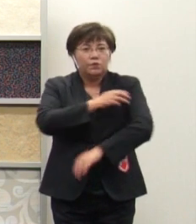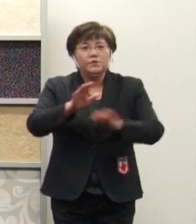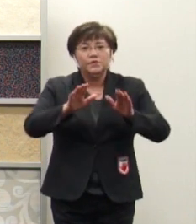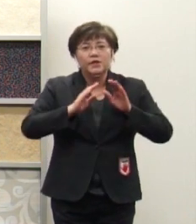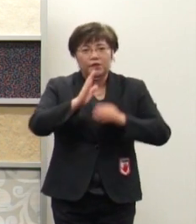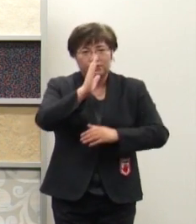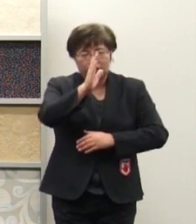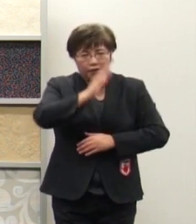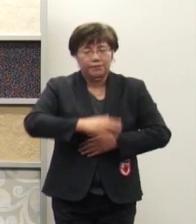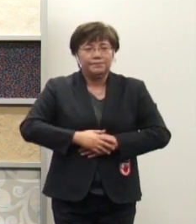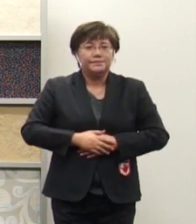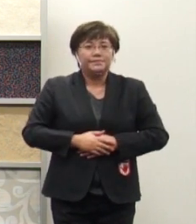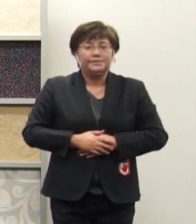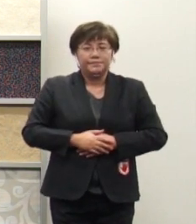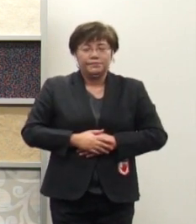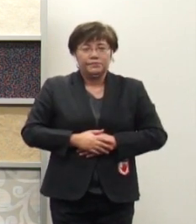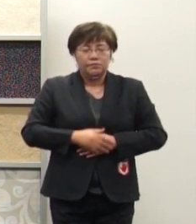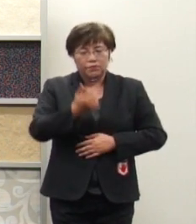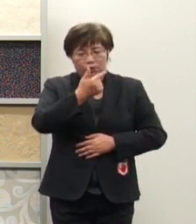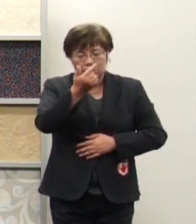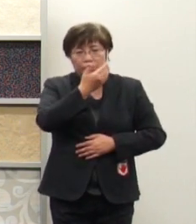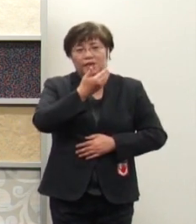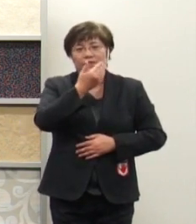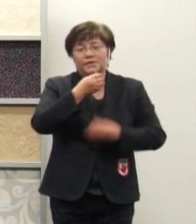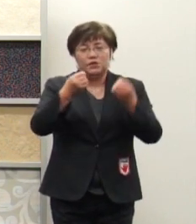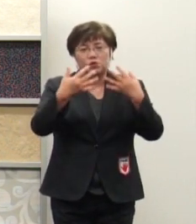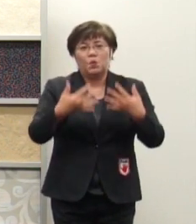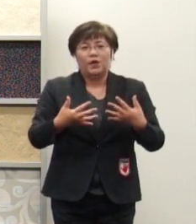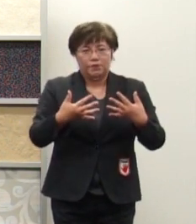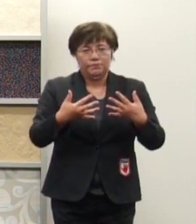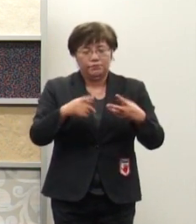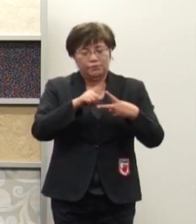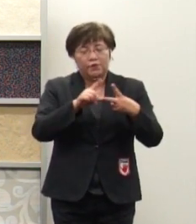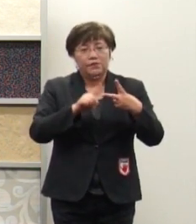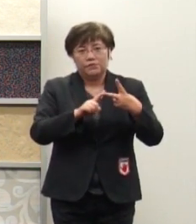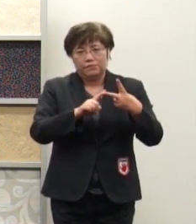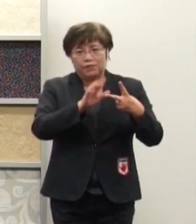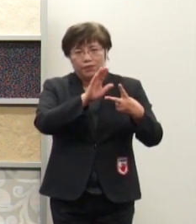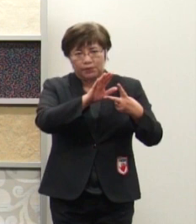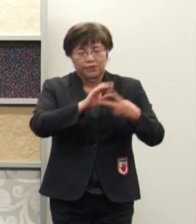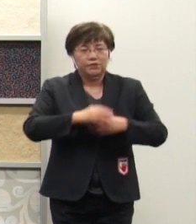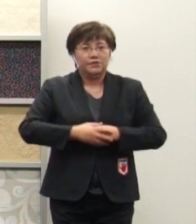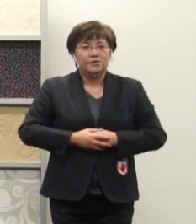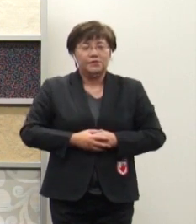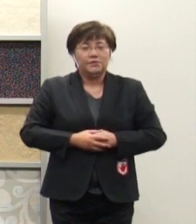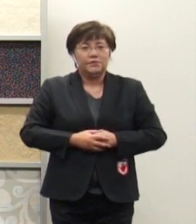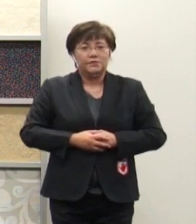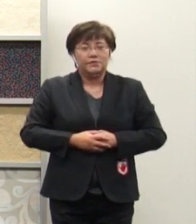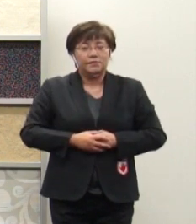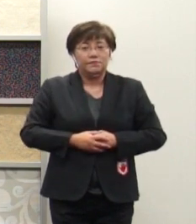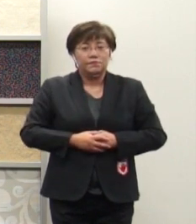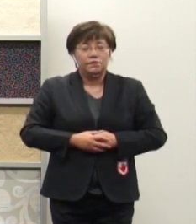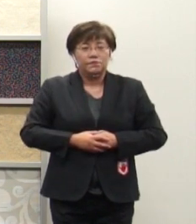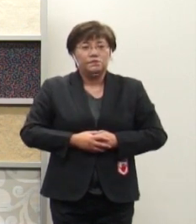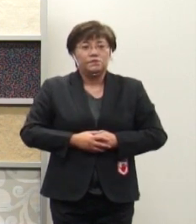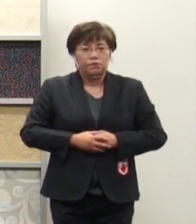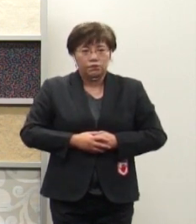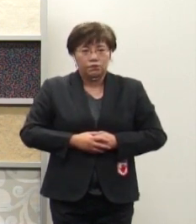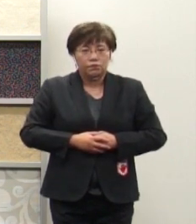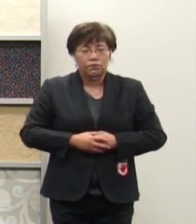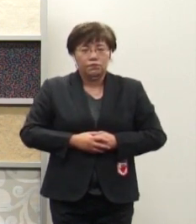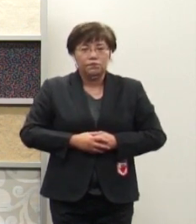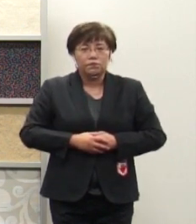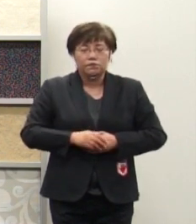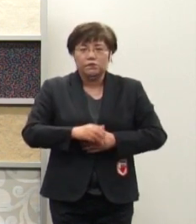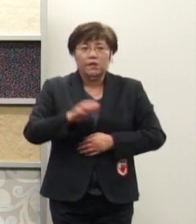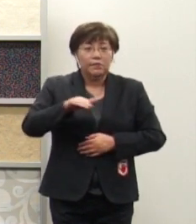がですね、大変大切な条件となってまいります。その上で、状況が許す限り、